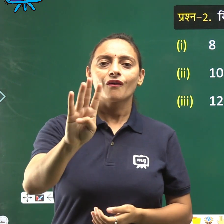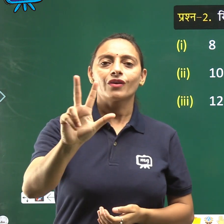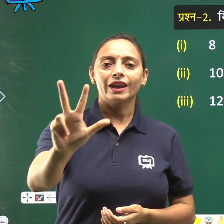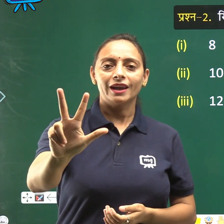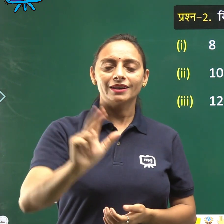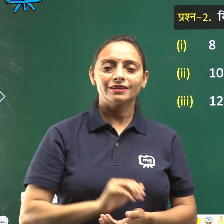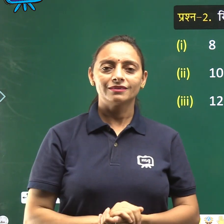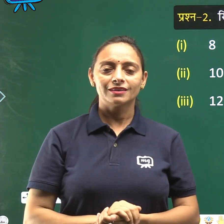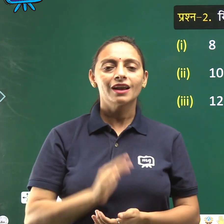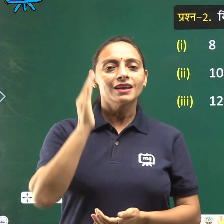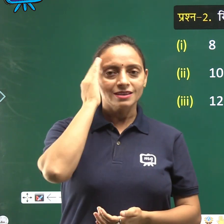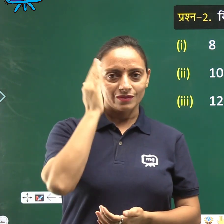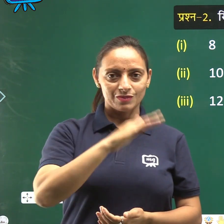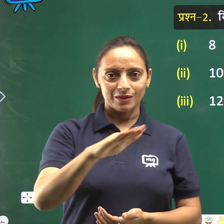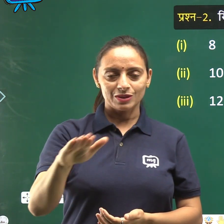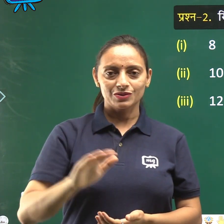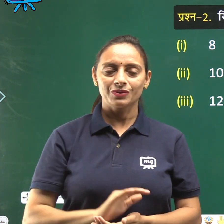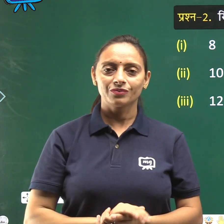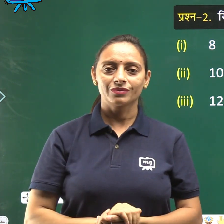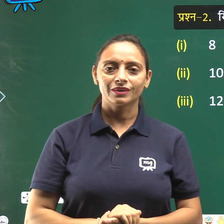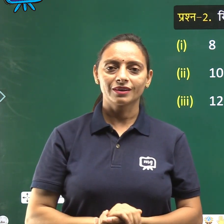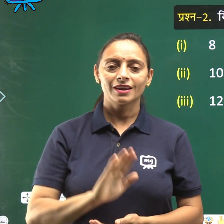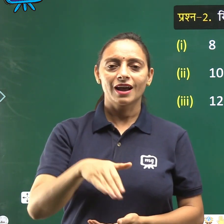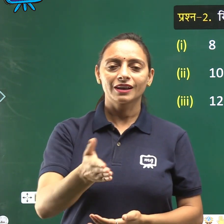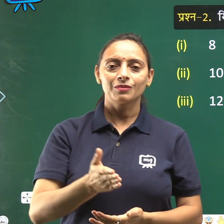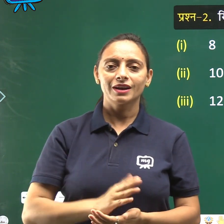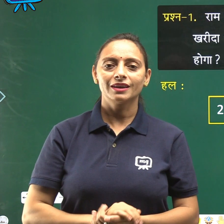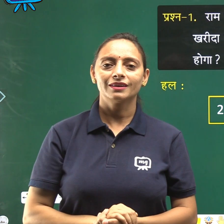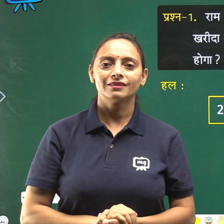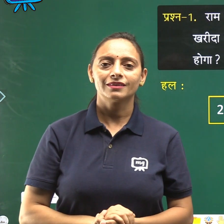48। समझ में आया? आगे बढ़े।